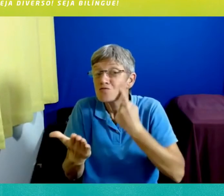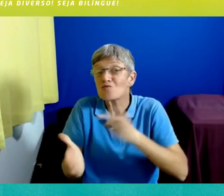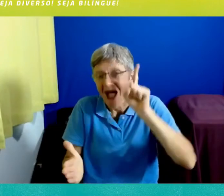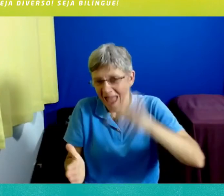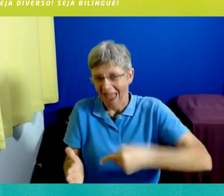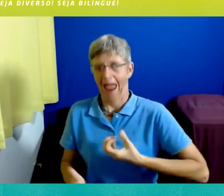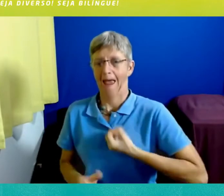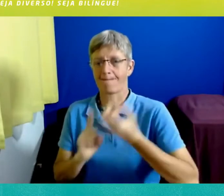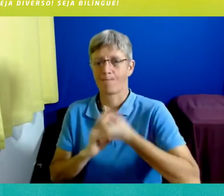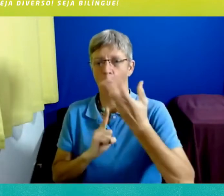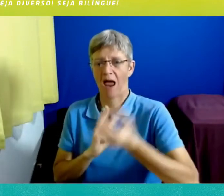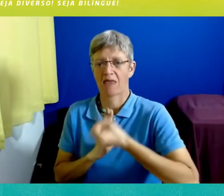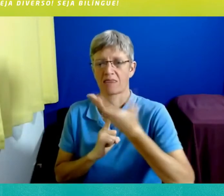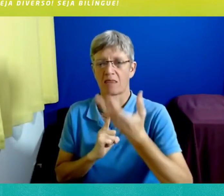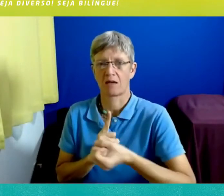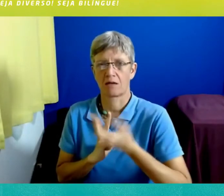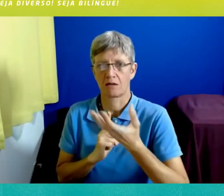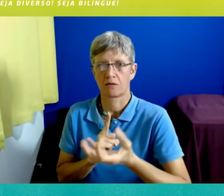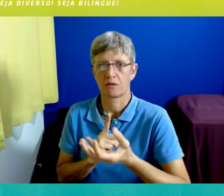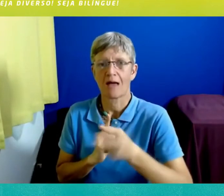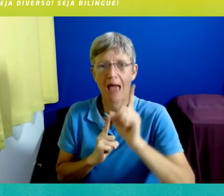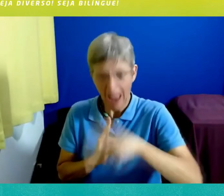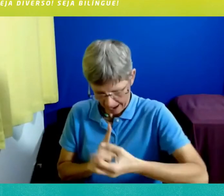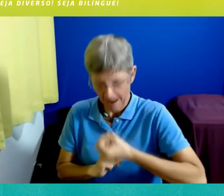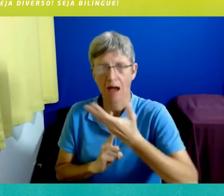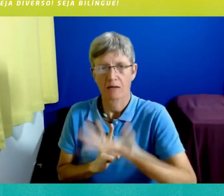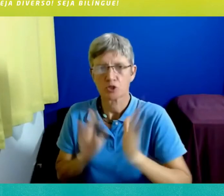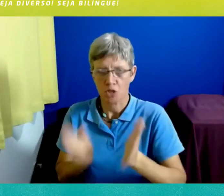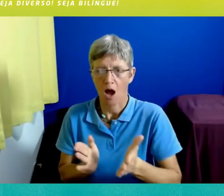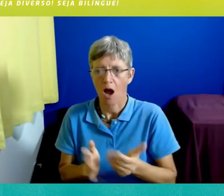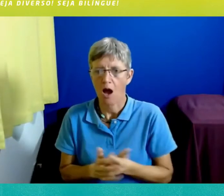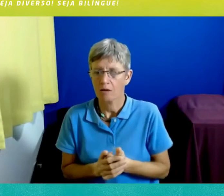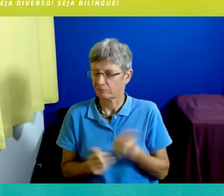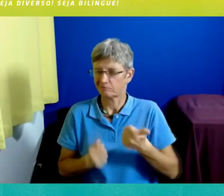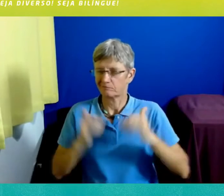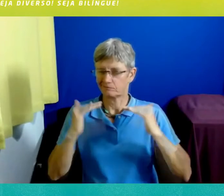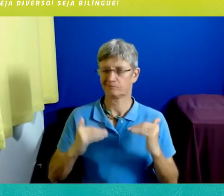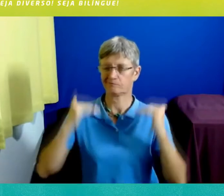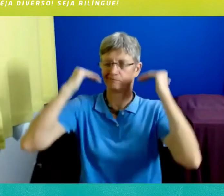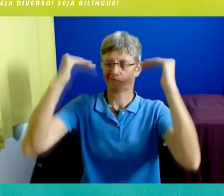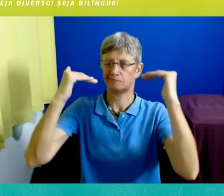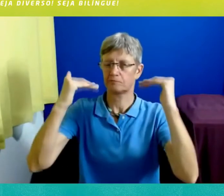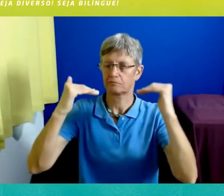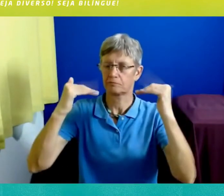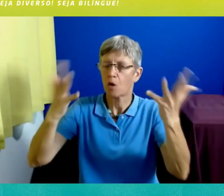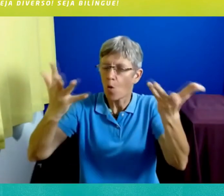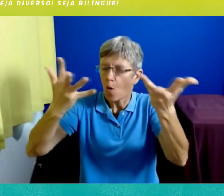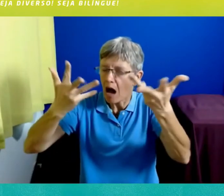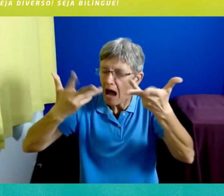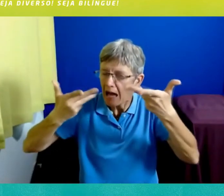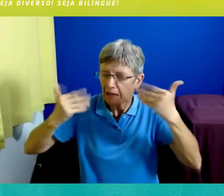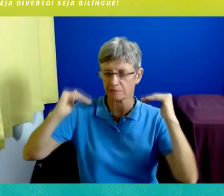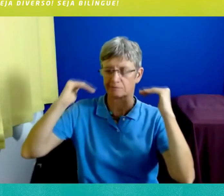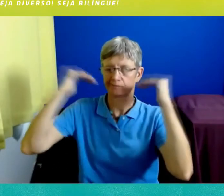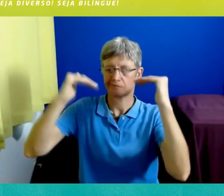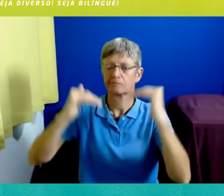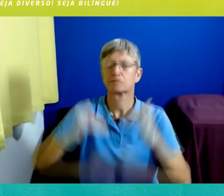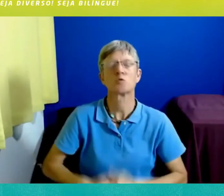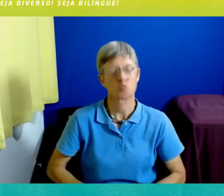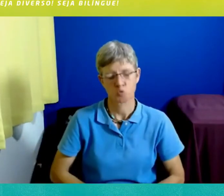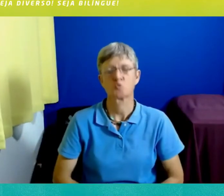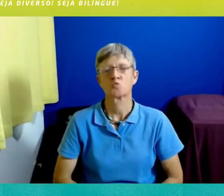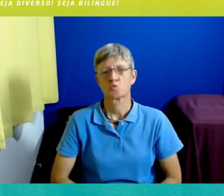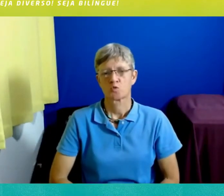Também tem muitos tradutores surdos que são poetas. Já existem que estão num